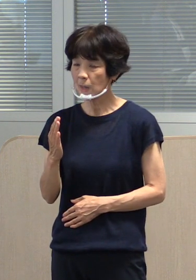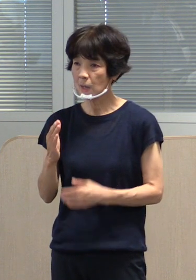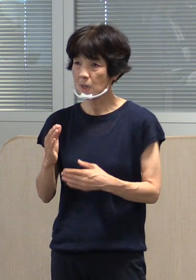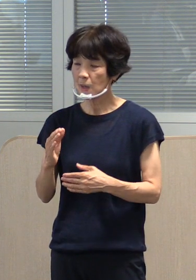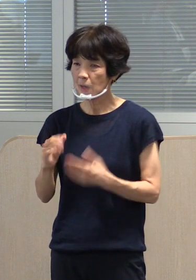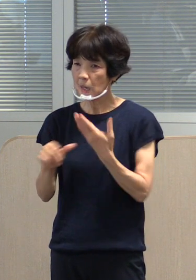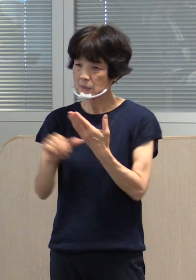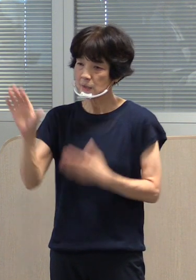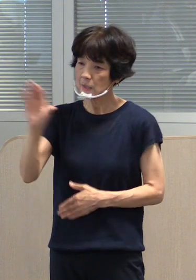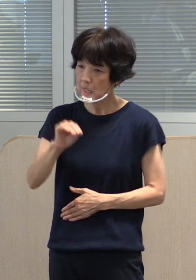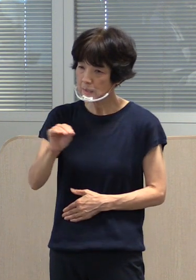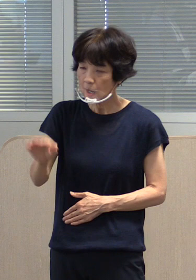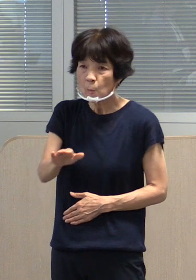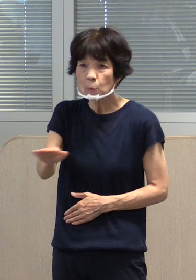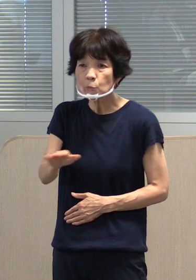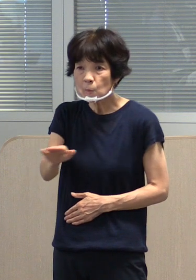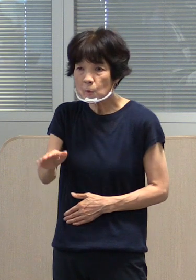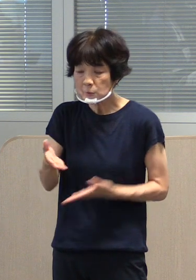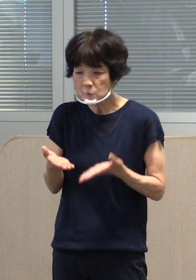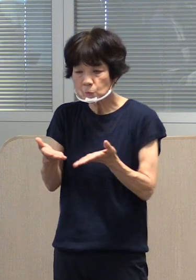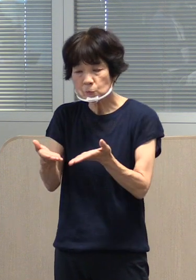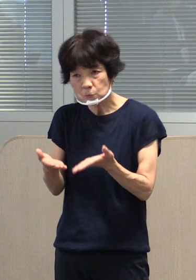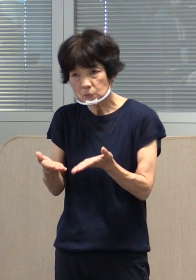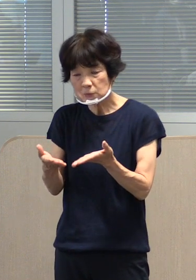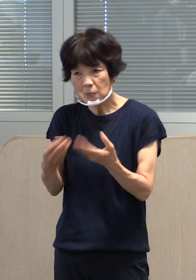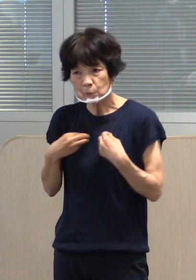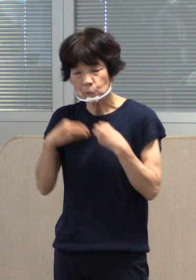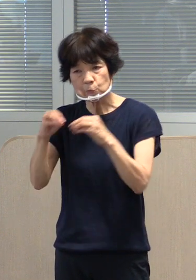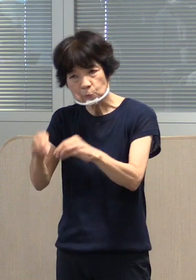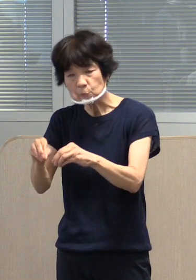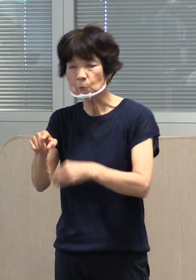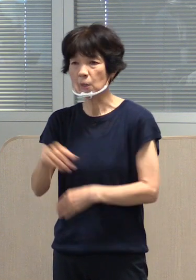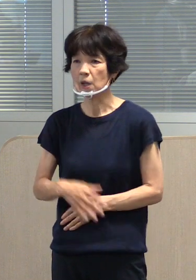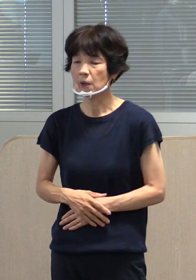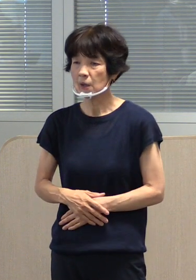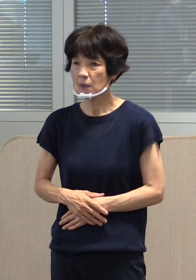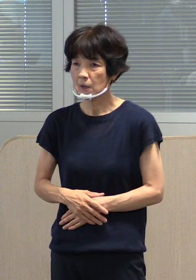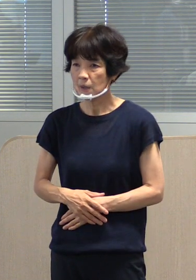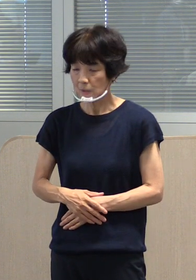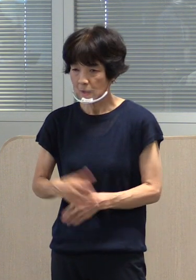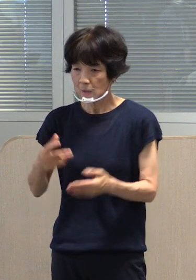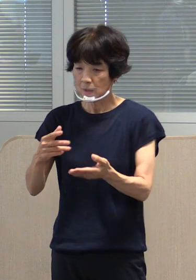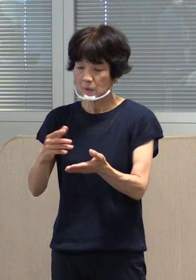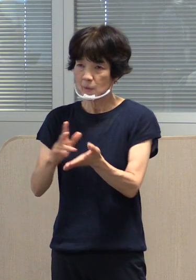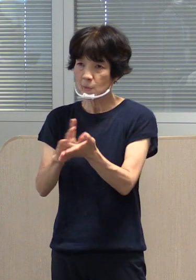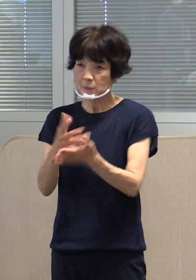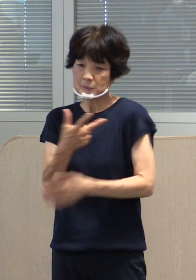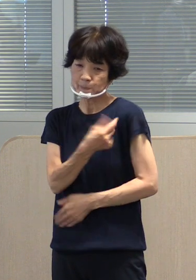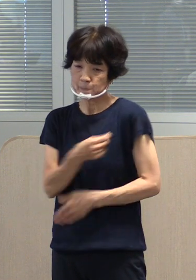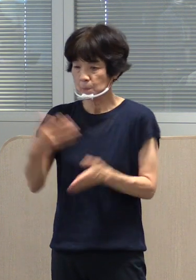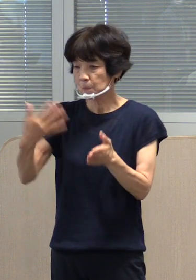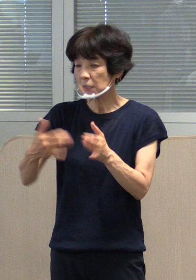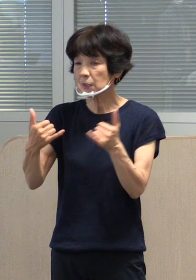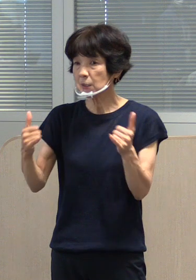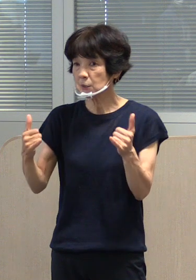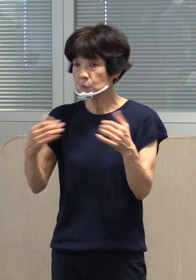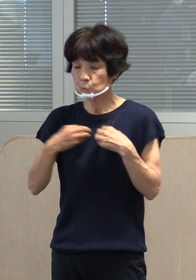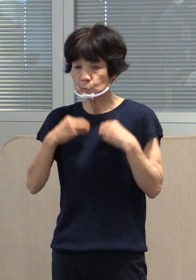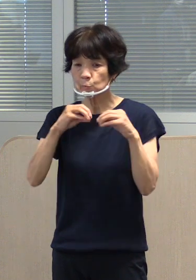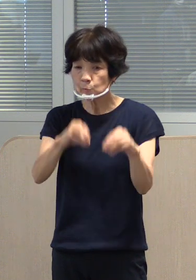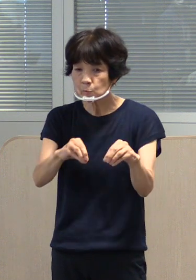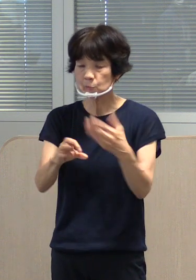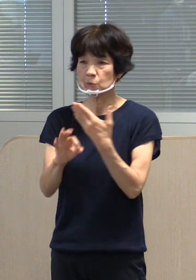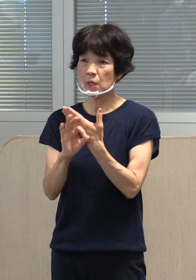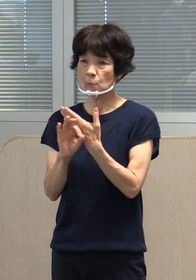ですね、子どもさんに促して、まだ接種してない家族に移すという、そういう事例